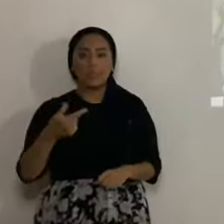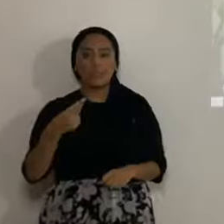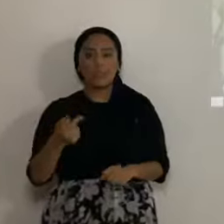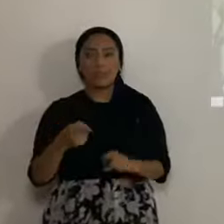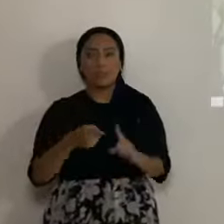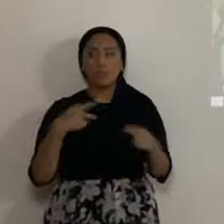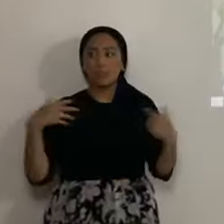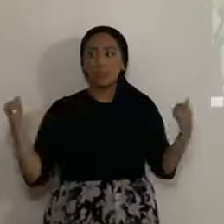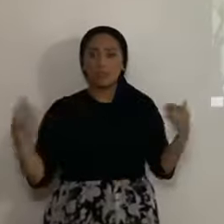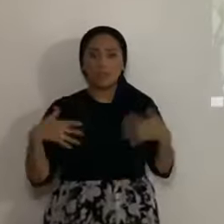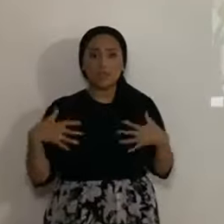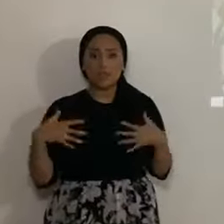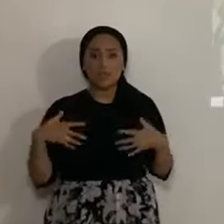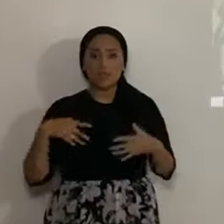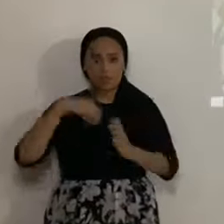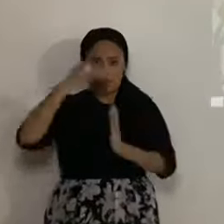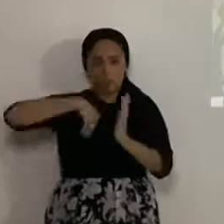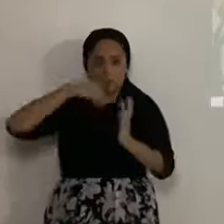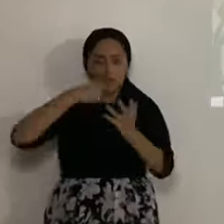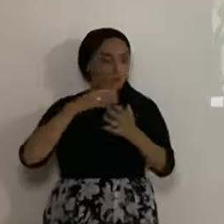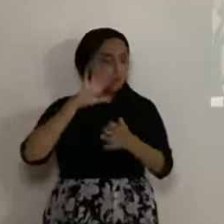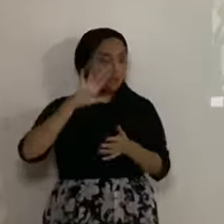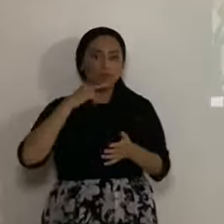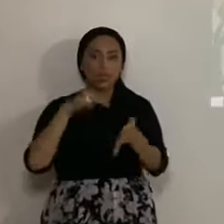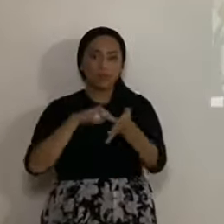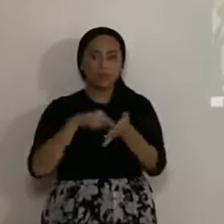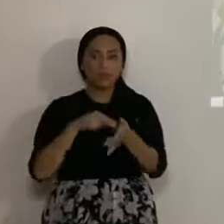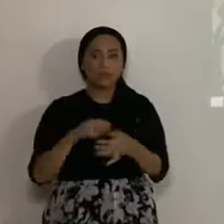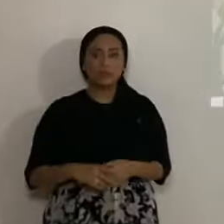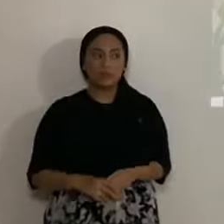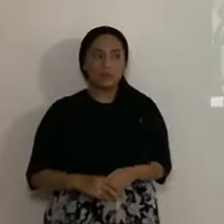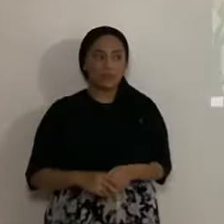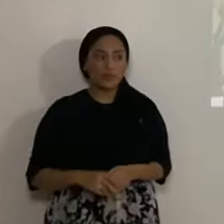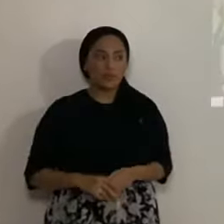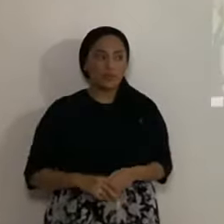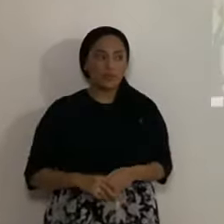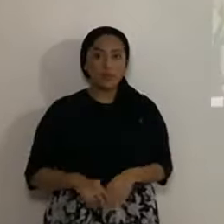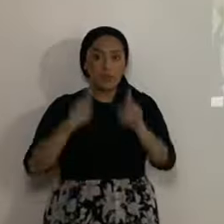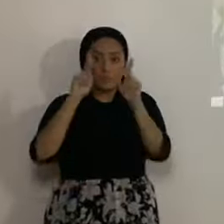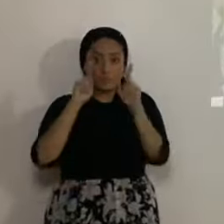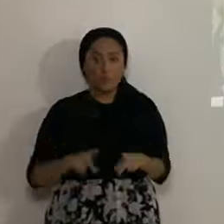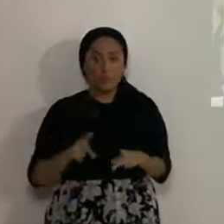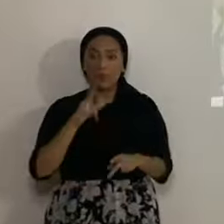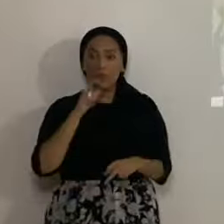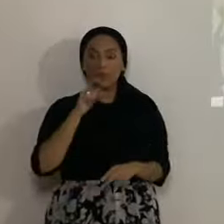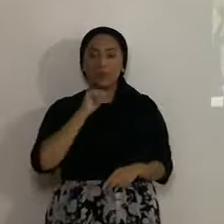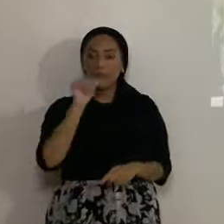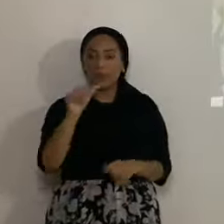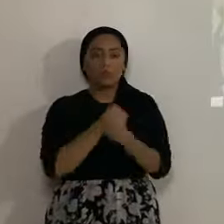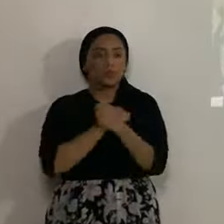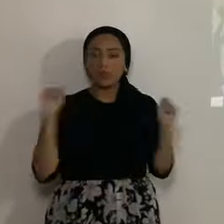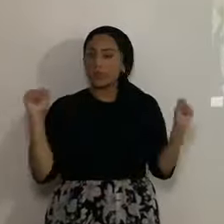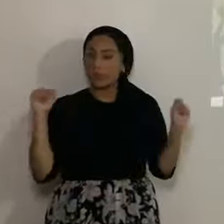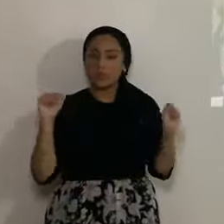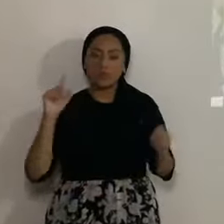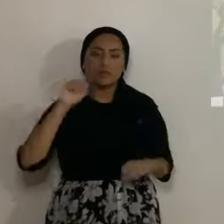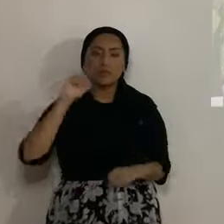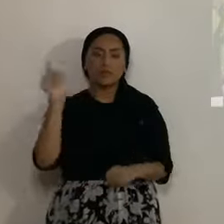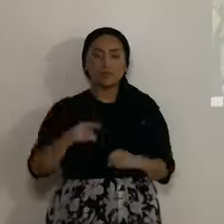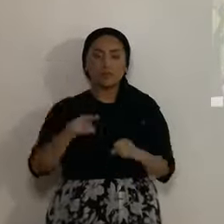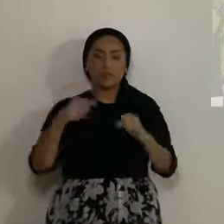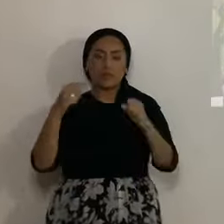miedo, anótalo si quieres en tus apuntes, mira, las personas que no son salvas mandan